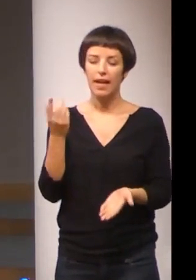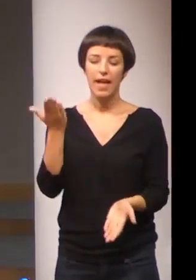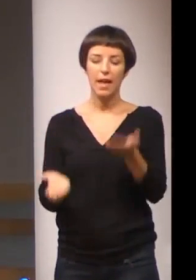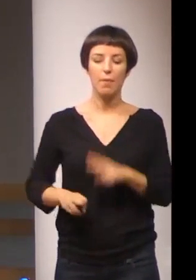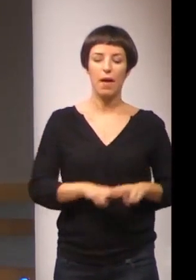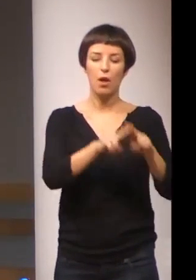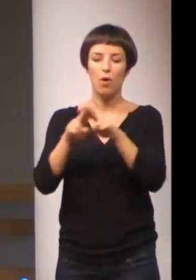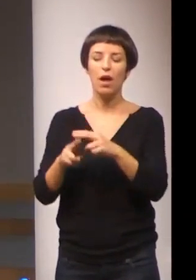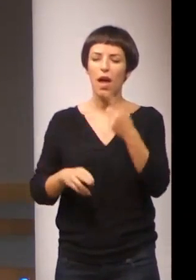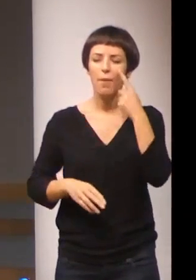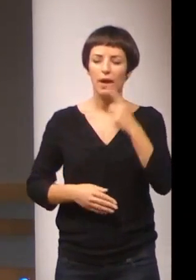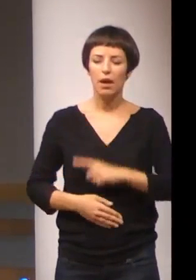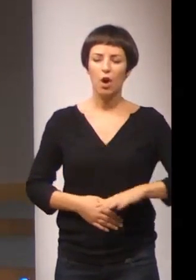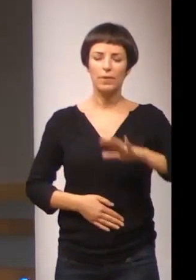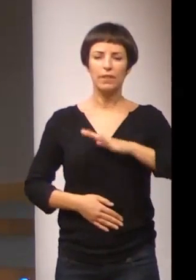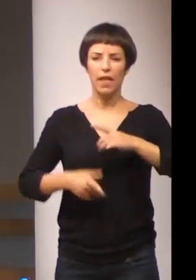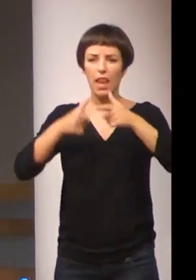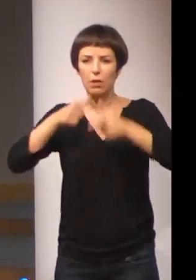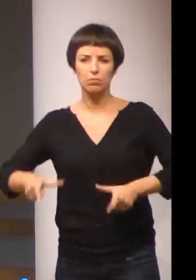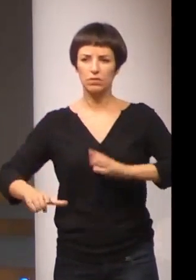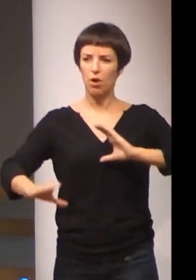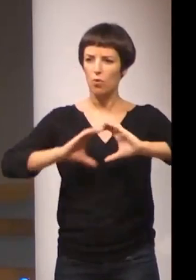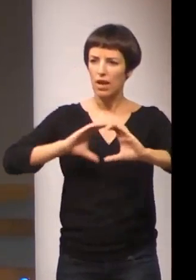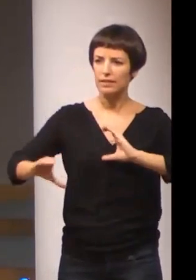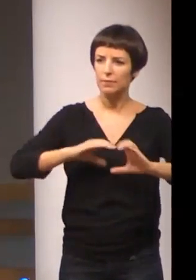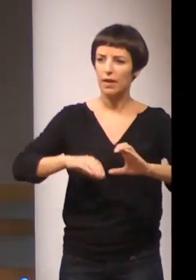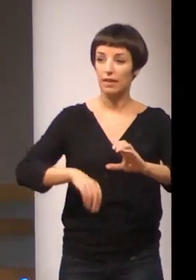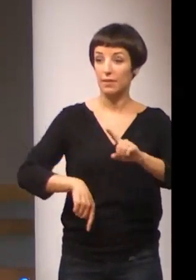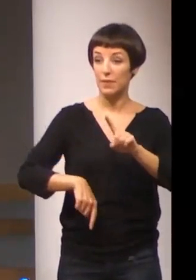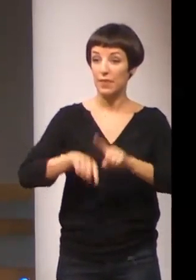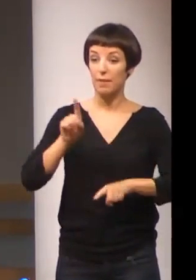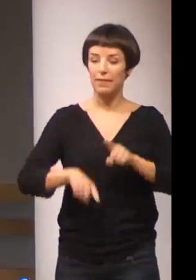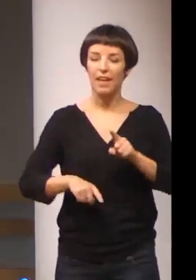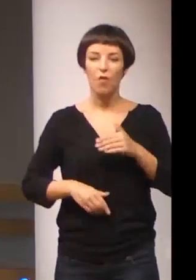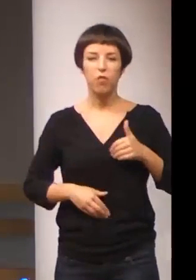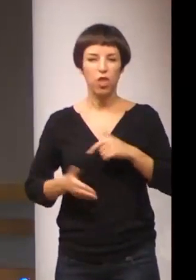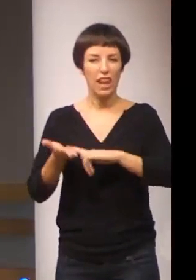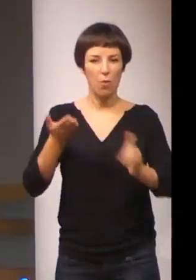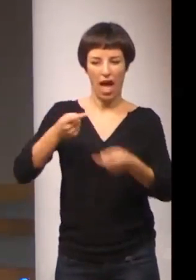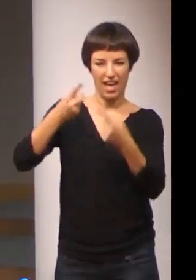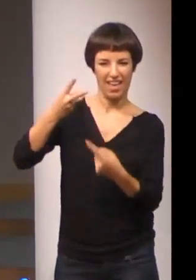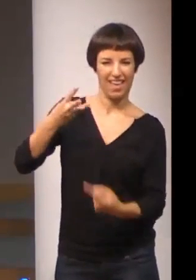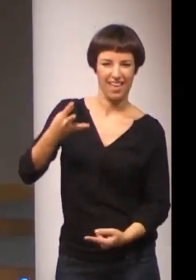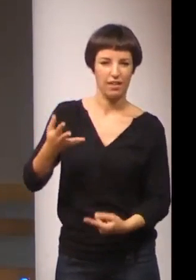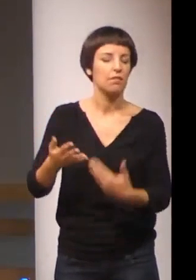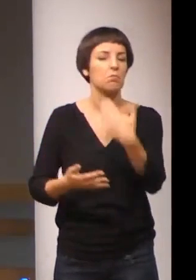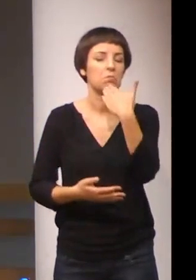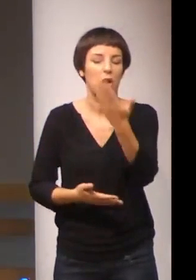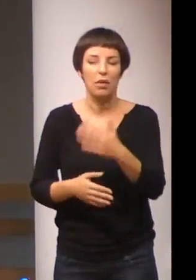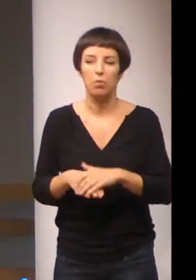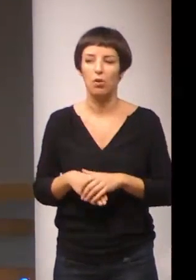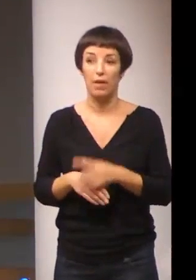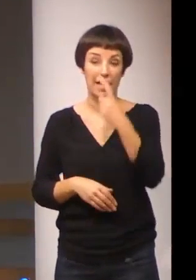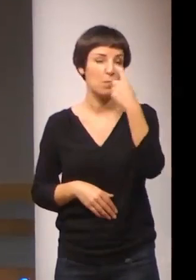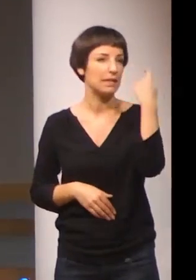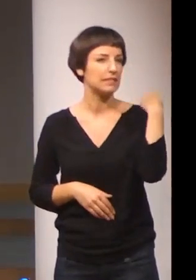competencia lingüística y comunicativa en las distintas funciones del lenguaje. Y, por ejemplo, nos centramos en el año